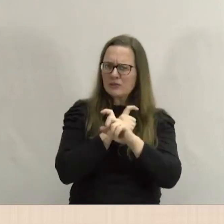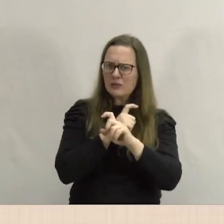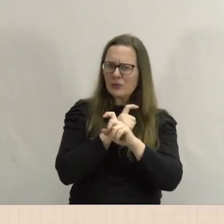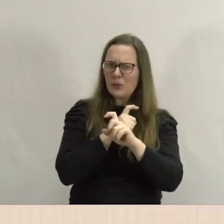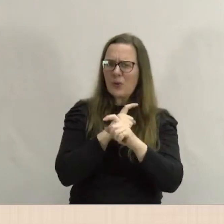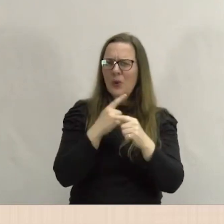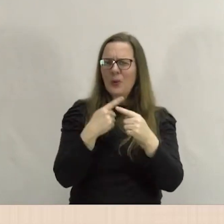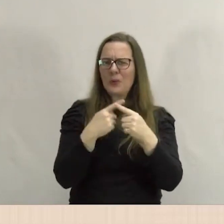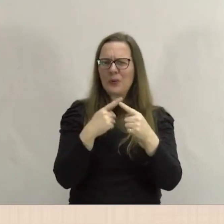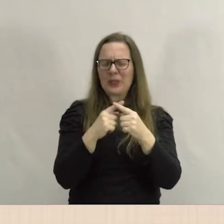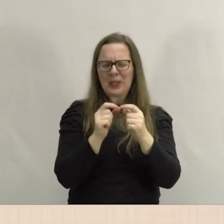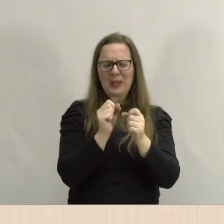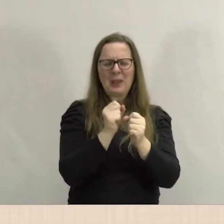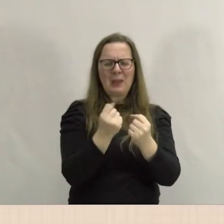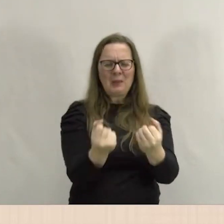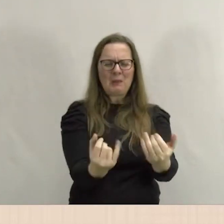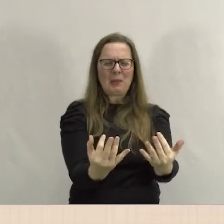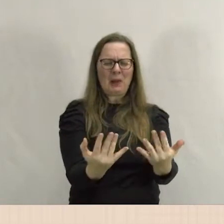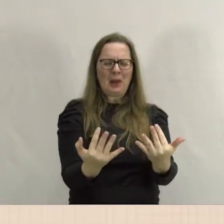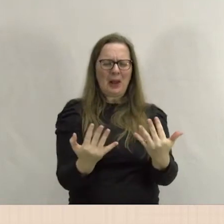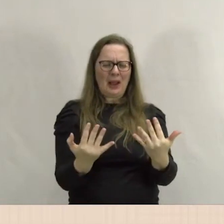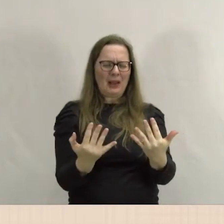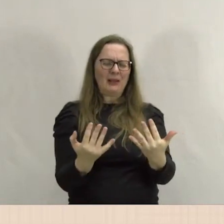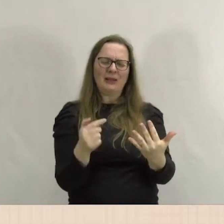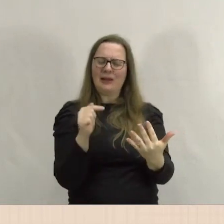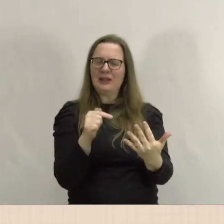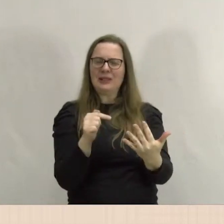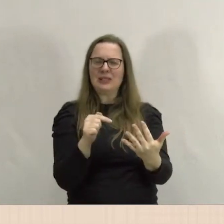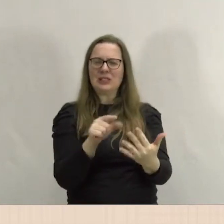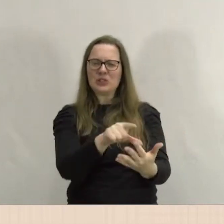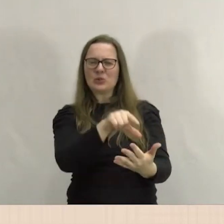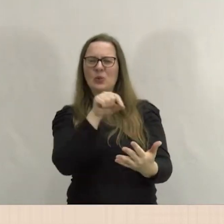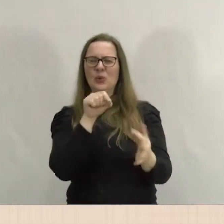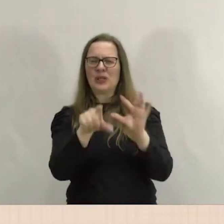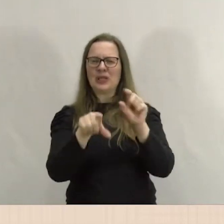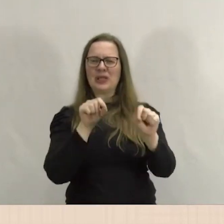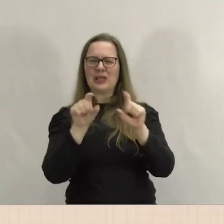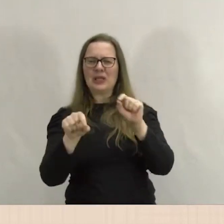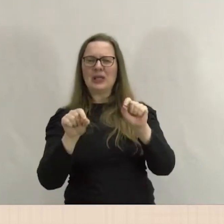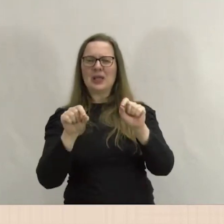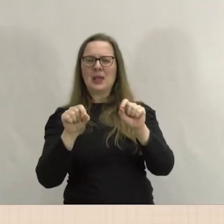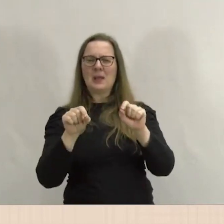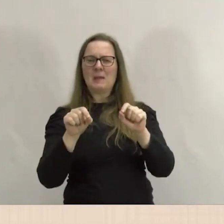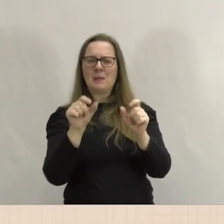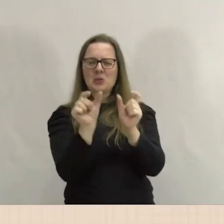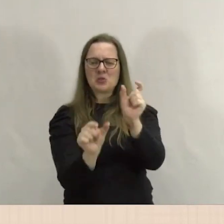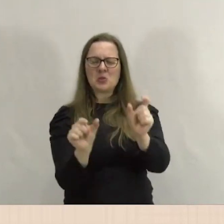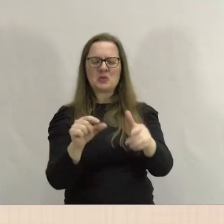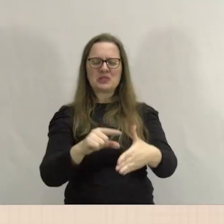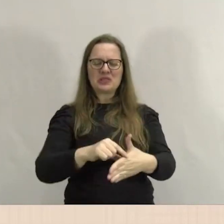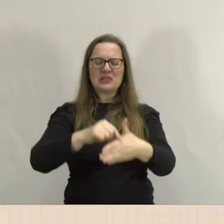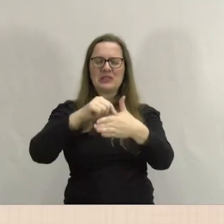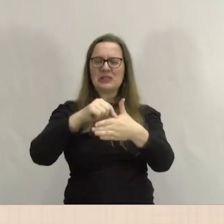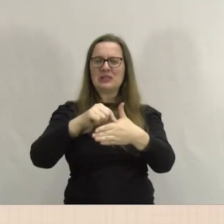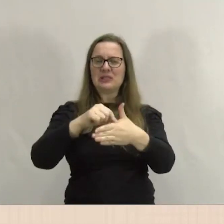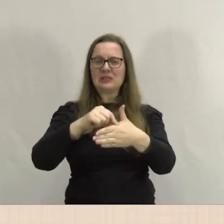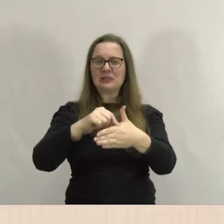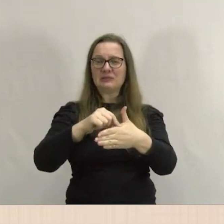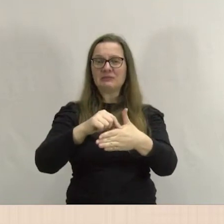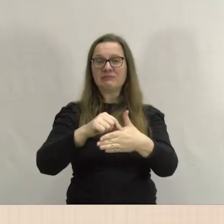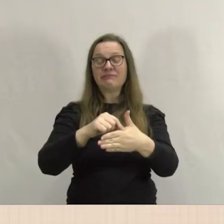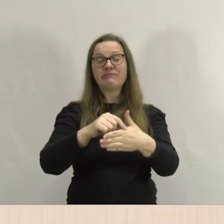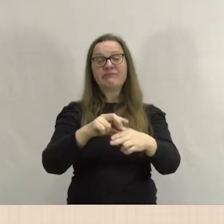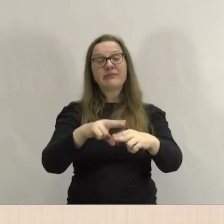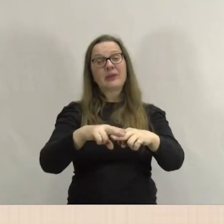portanto, impraticável. Resolveram nomear líder entre os presbíteros de cada igreja, ao qual deu o nome de bispo.